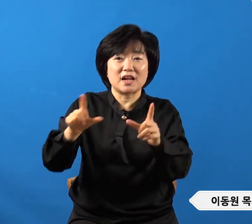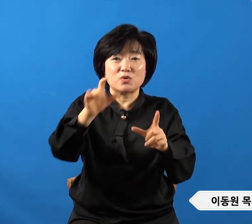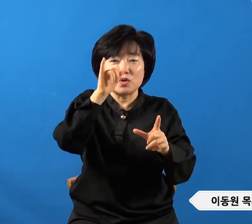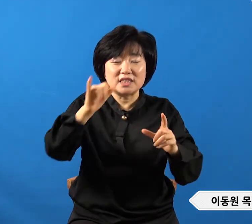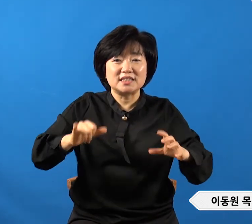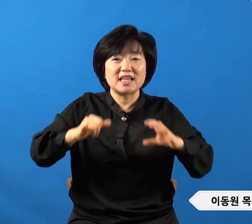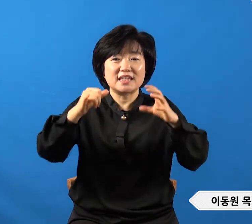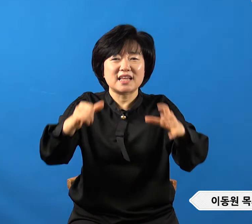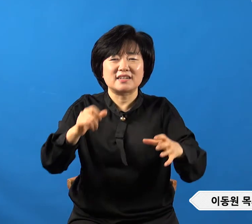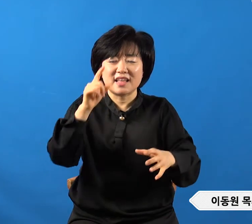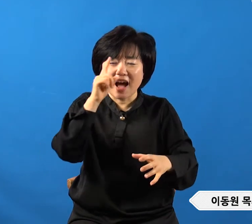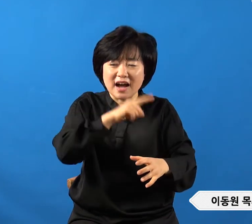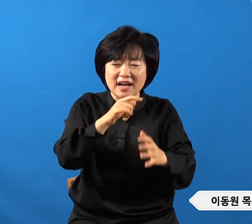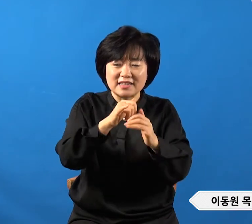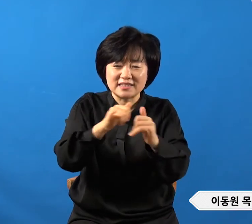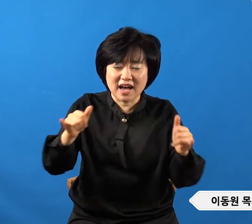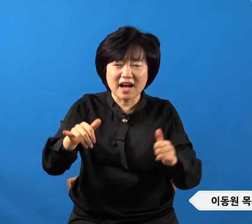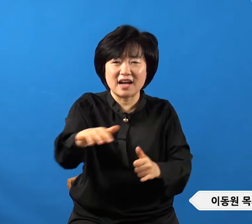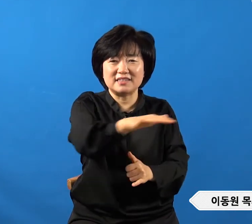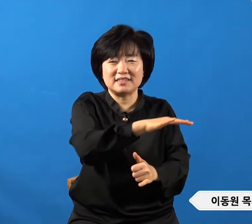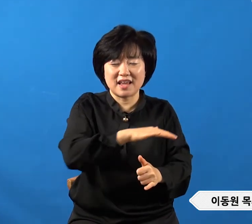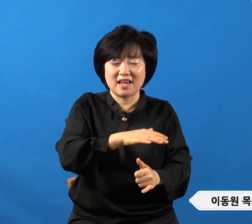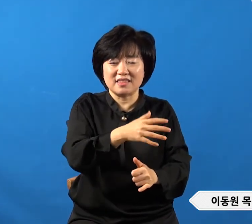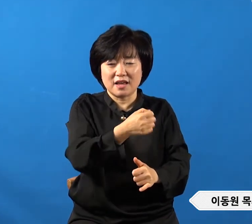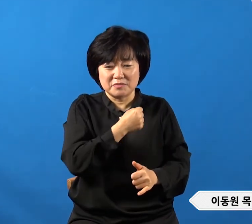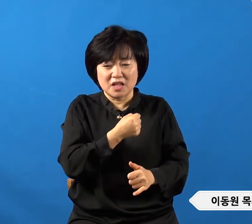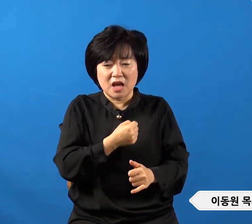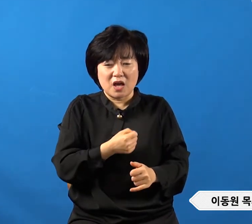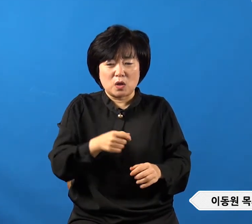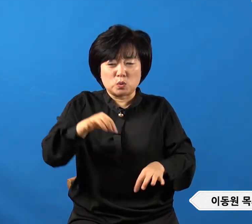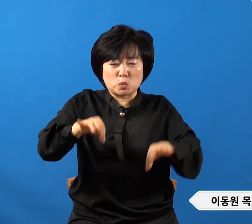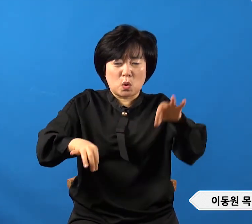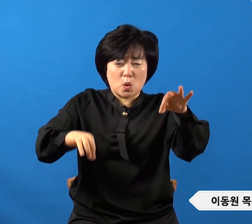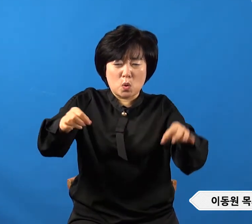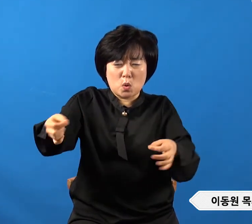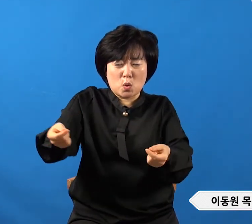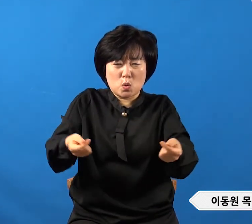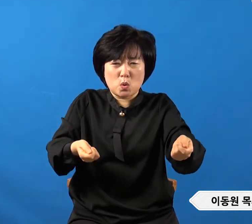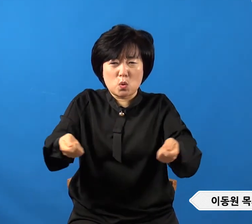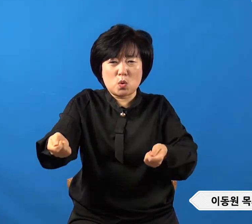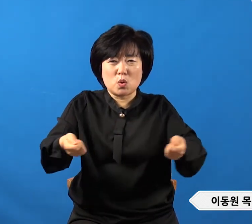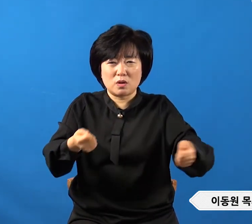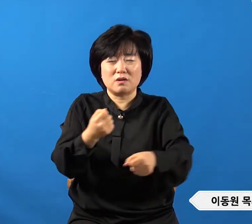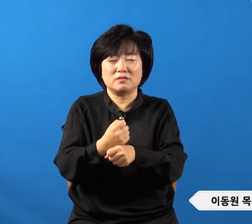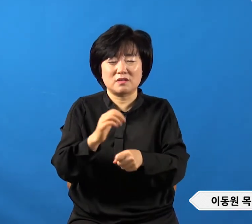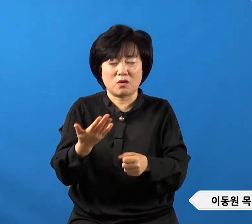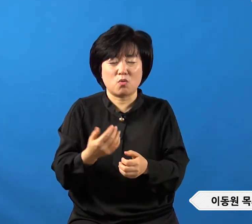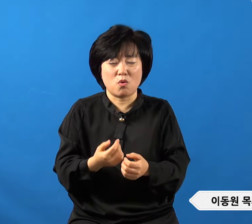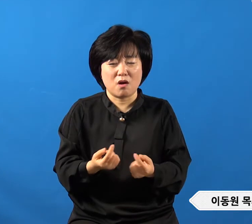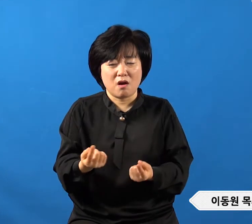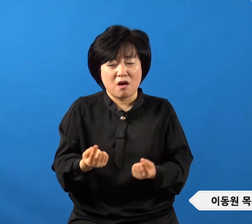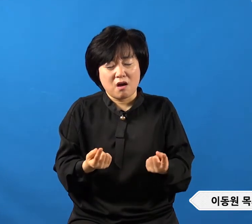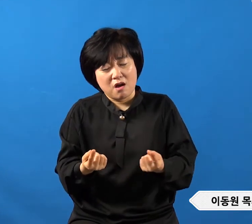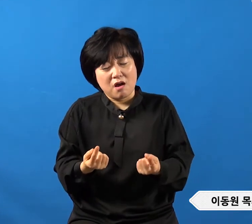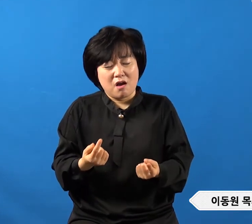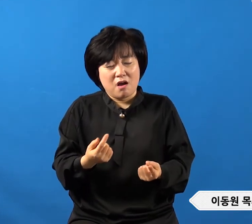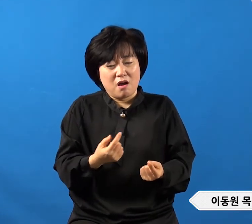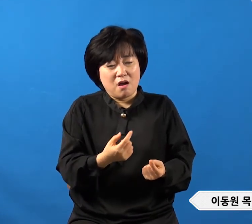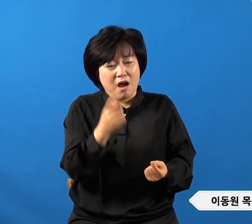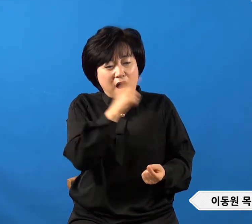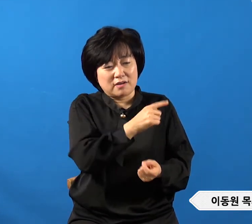이 세상은 악한 자에 의해서 조종되고 악한 영향이 계속 밀려오고 있지만 그것도